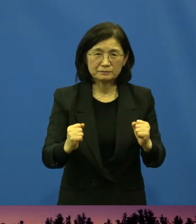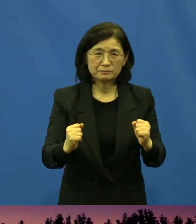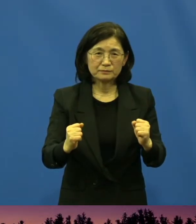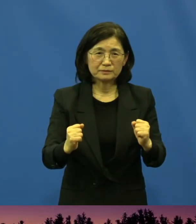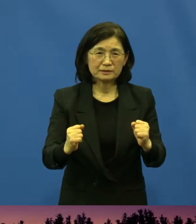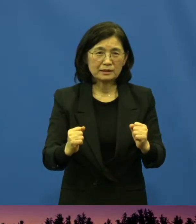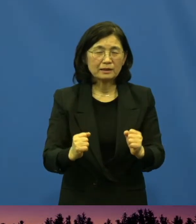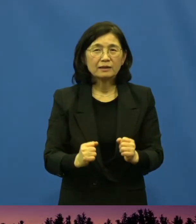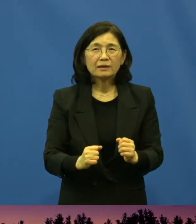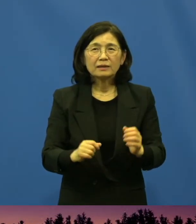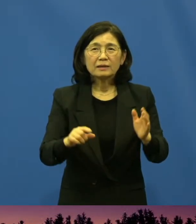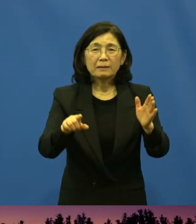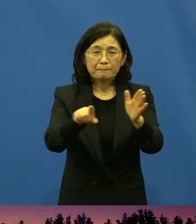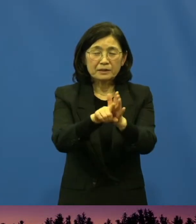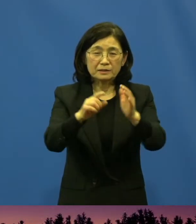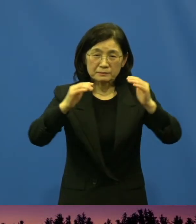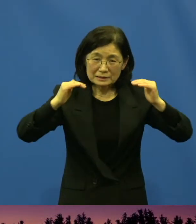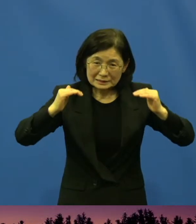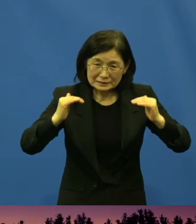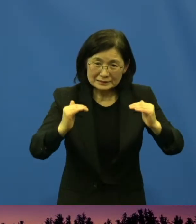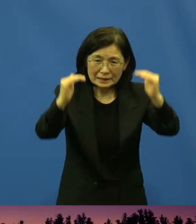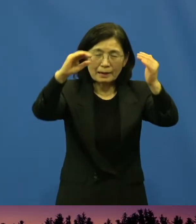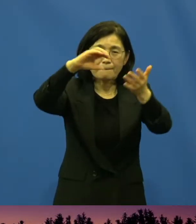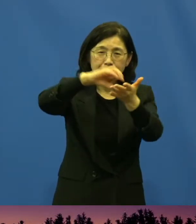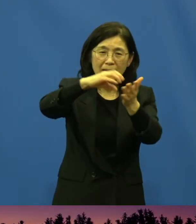자란 만큼 해야 할 일이 있어요.